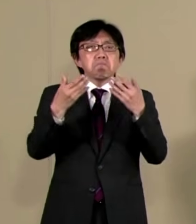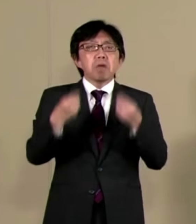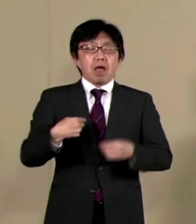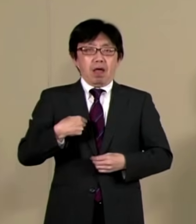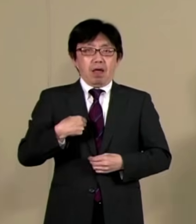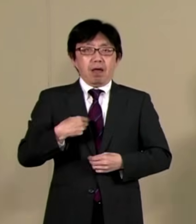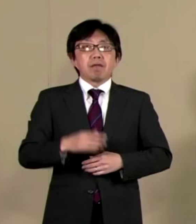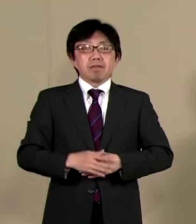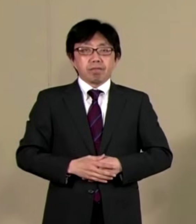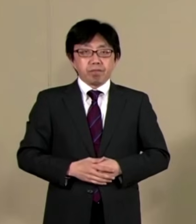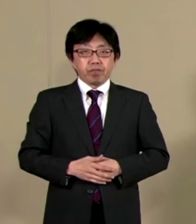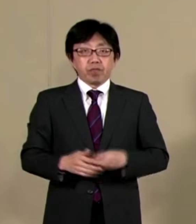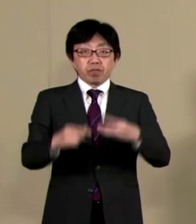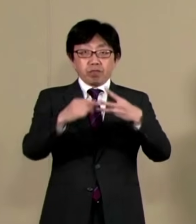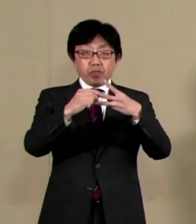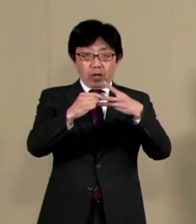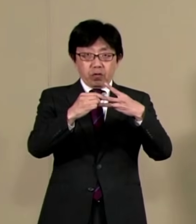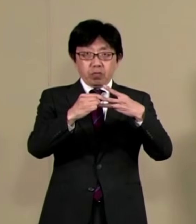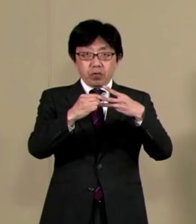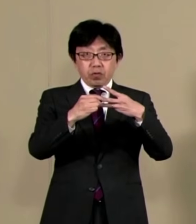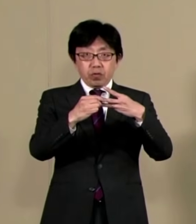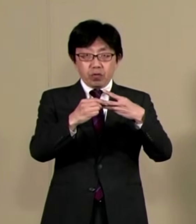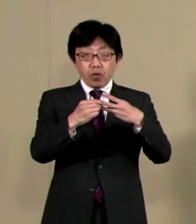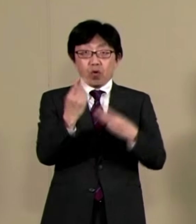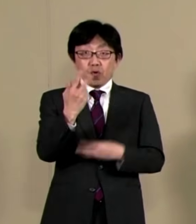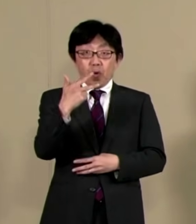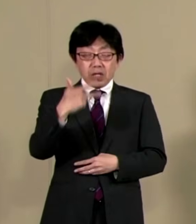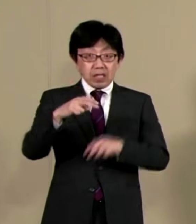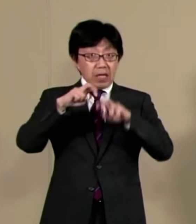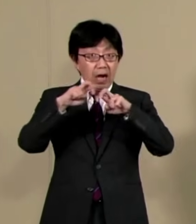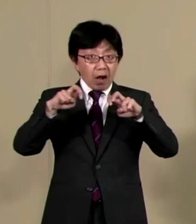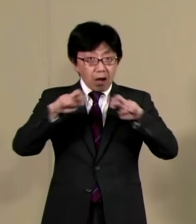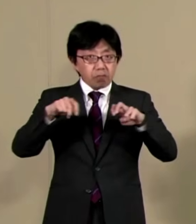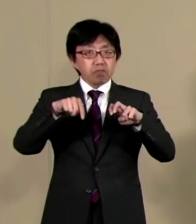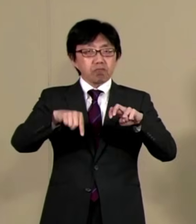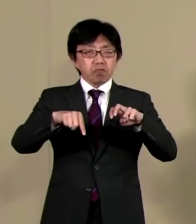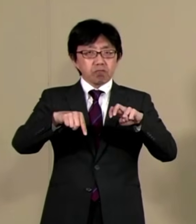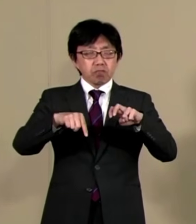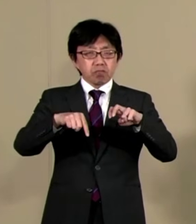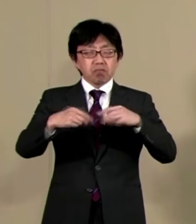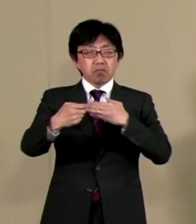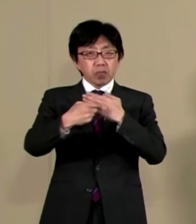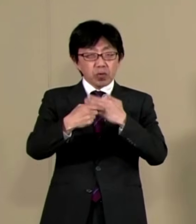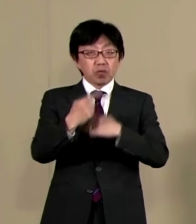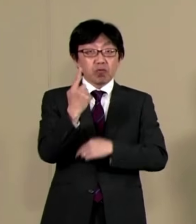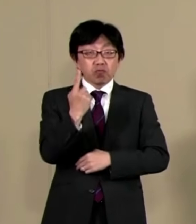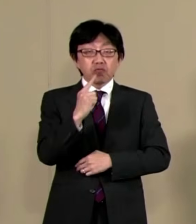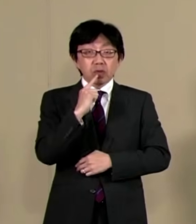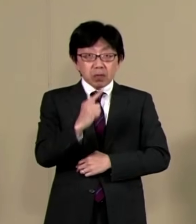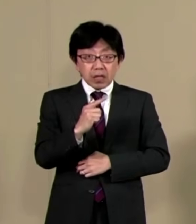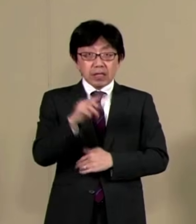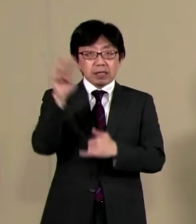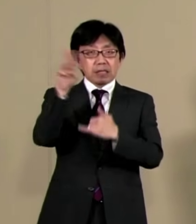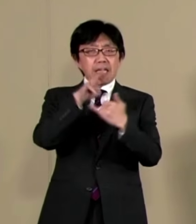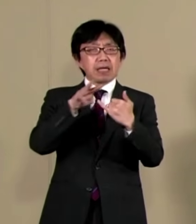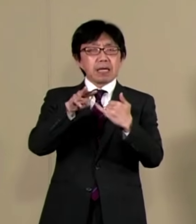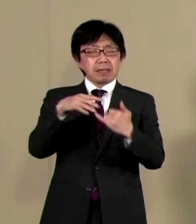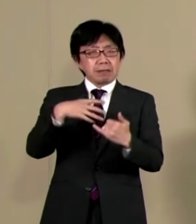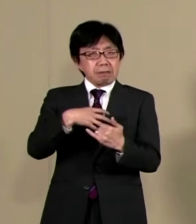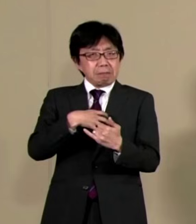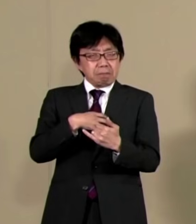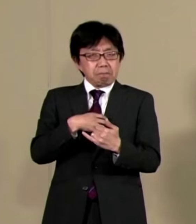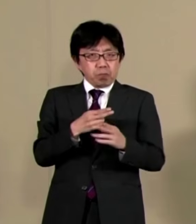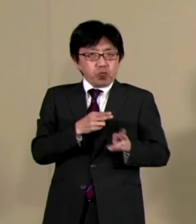です続いて2つ目の軸都市開発ですポイントの1つ目は災害リスクへの対応